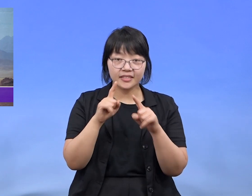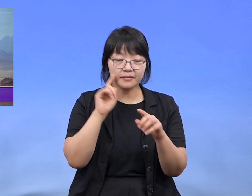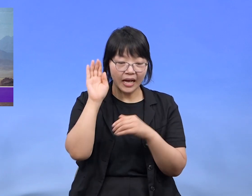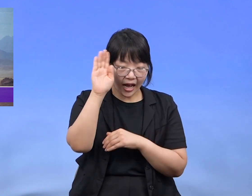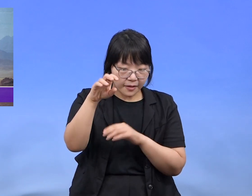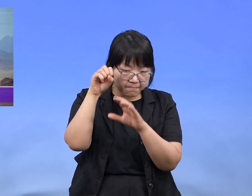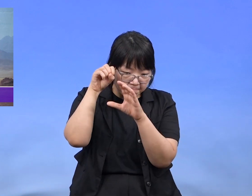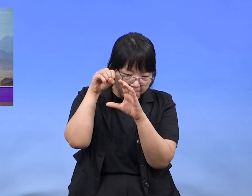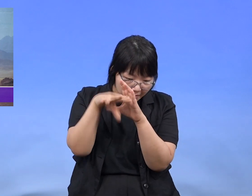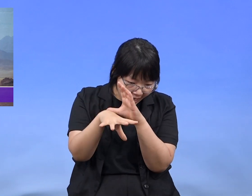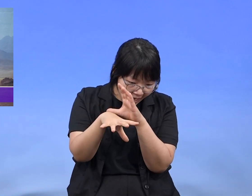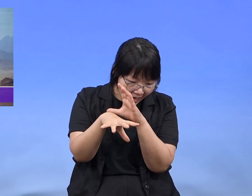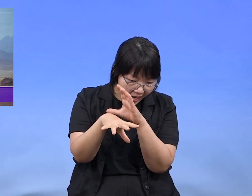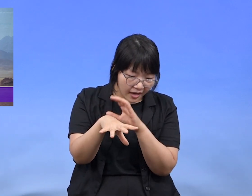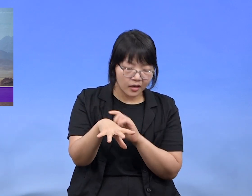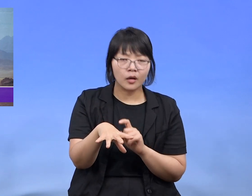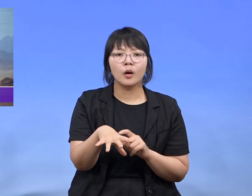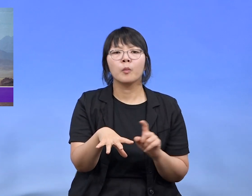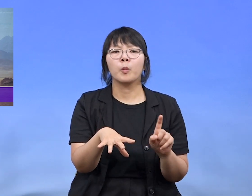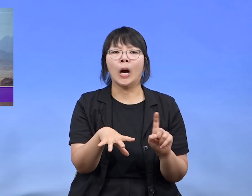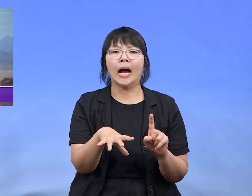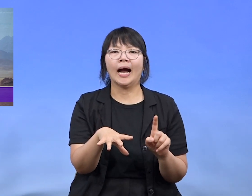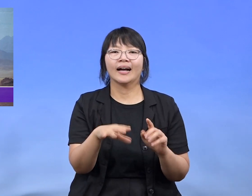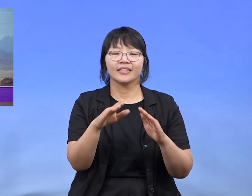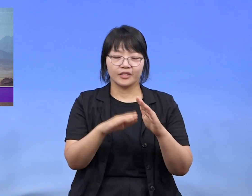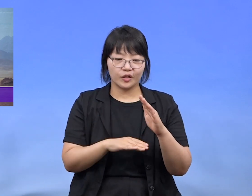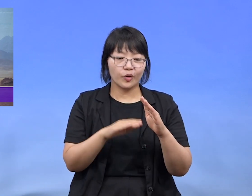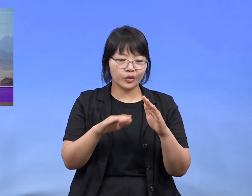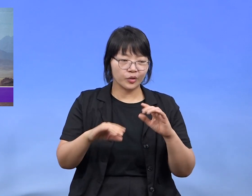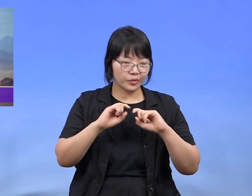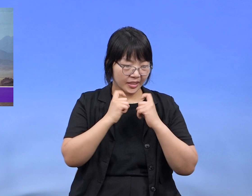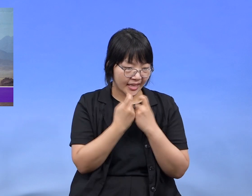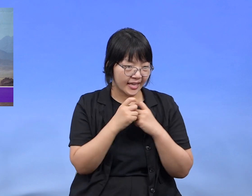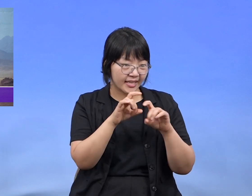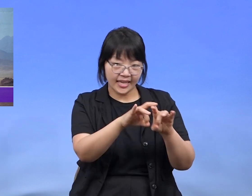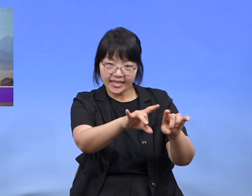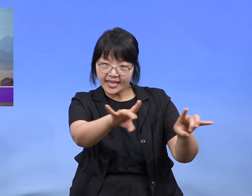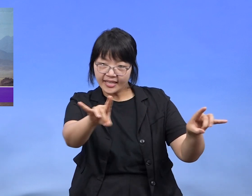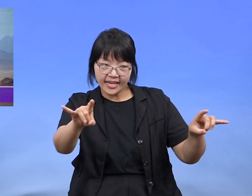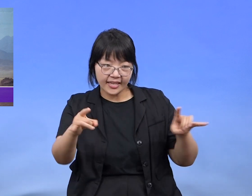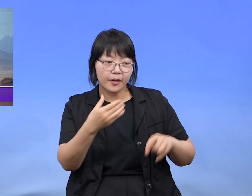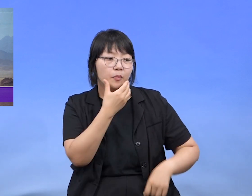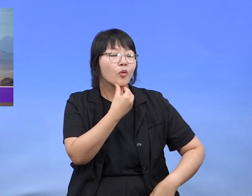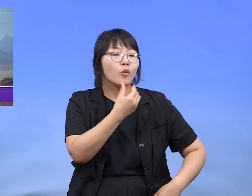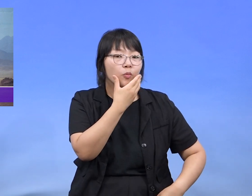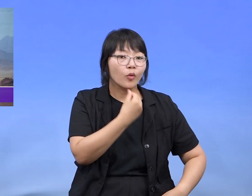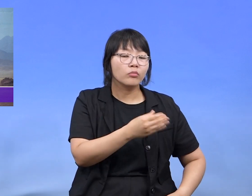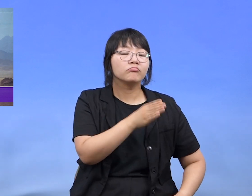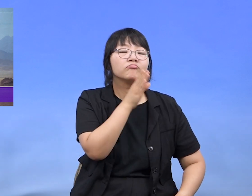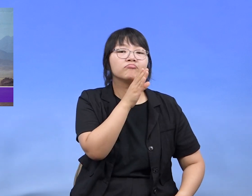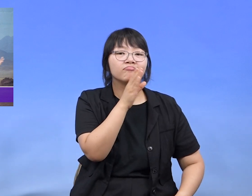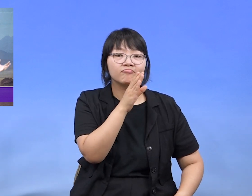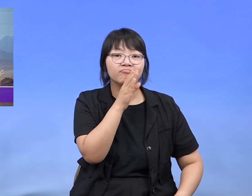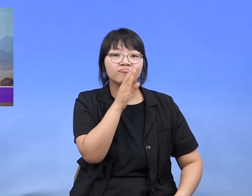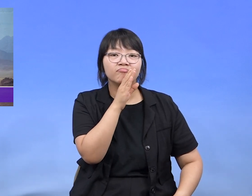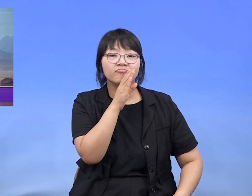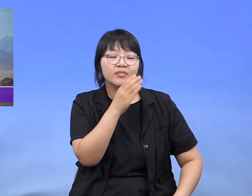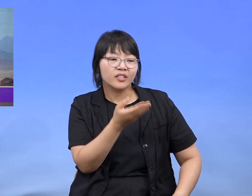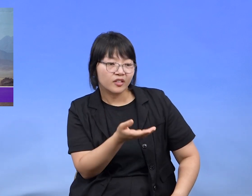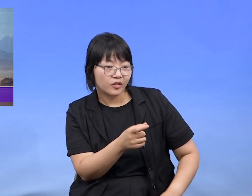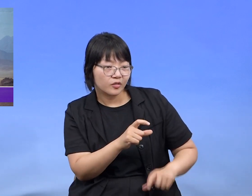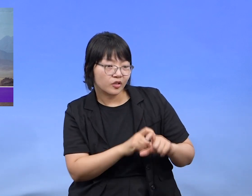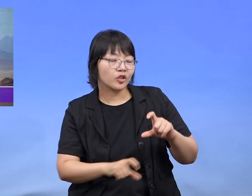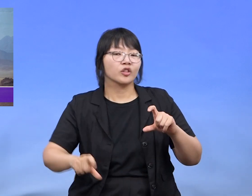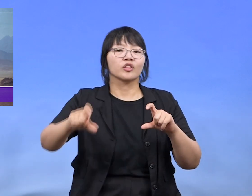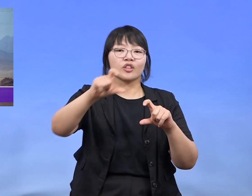하라, 이 명제는 성도 개개인이 우리가 누리는 축복을 시사하기도 하지만 더 나아가